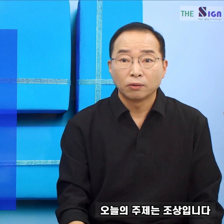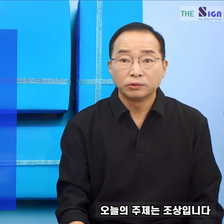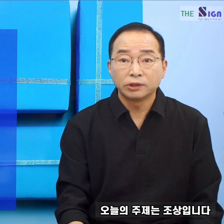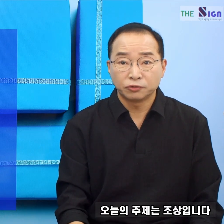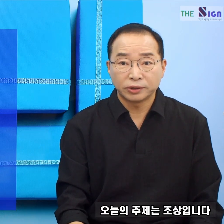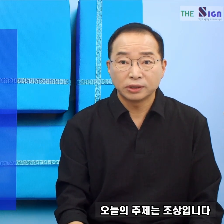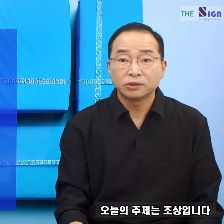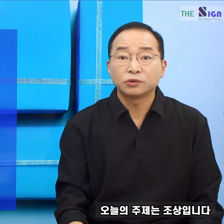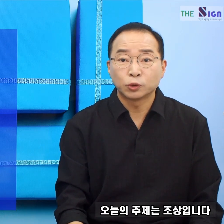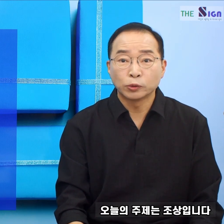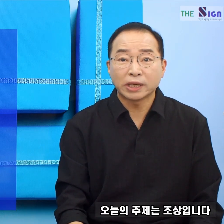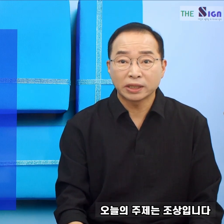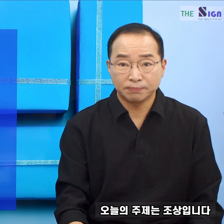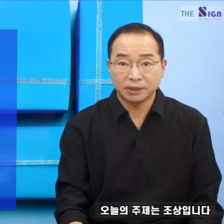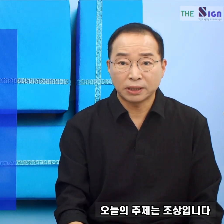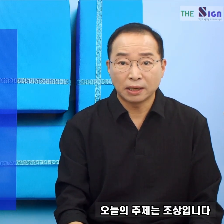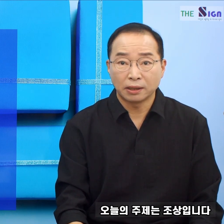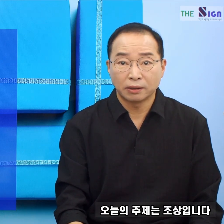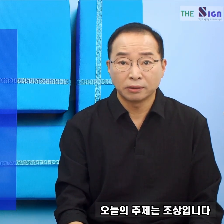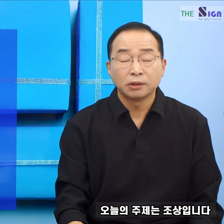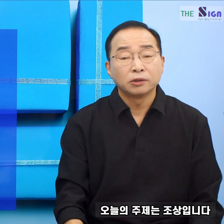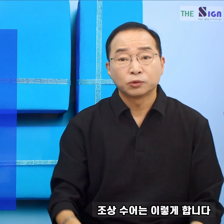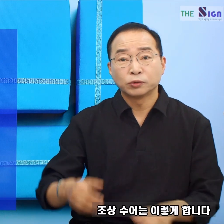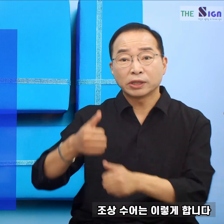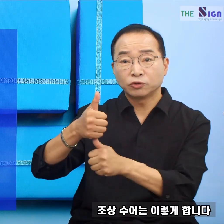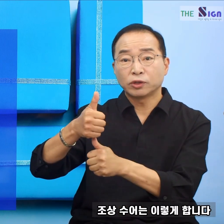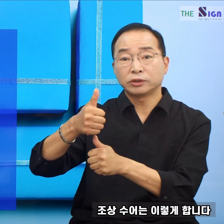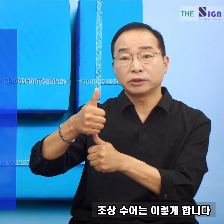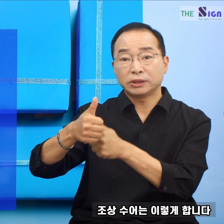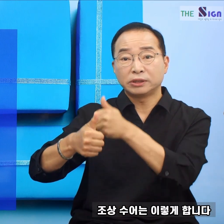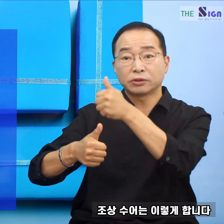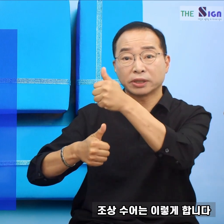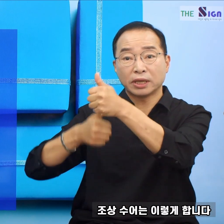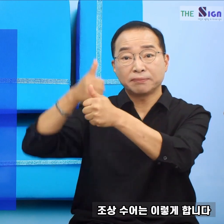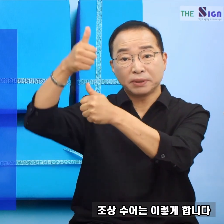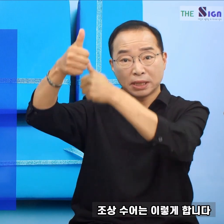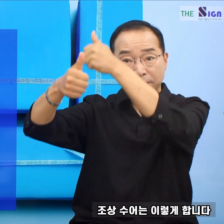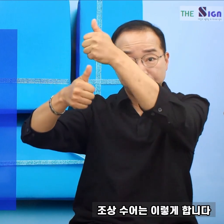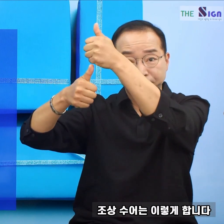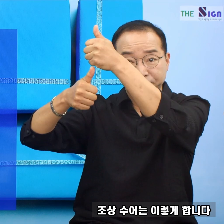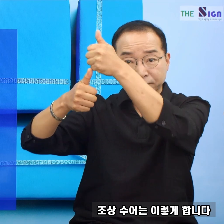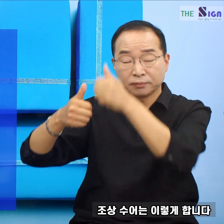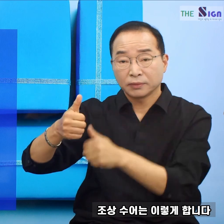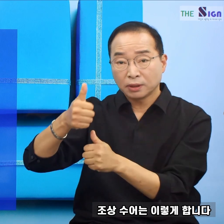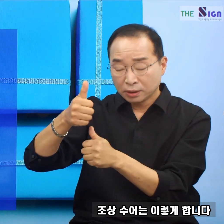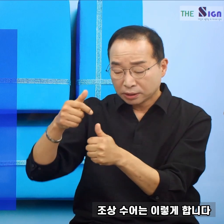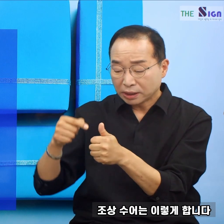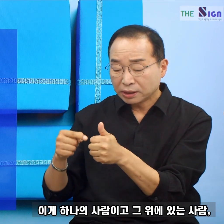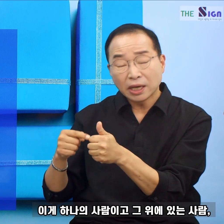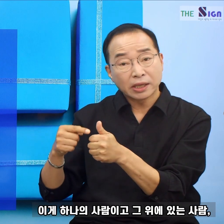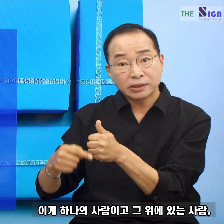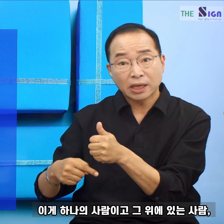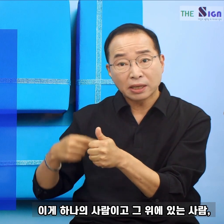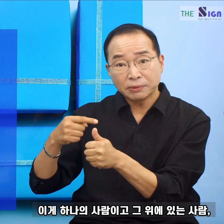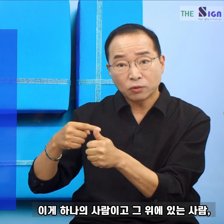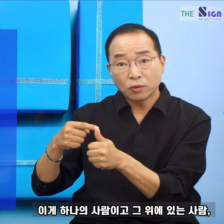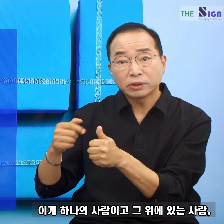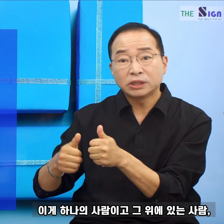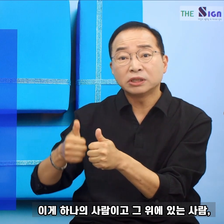오늘의 주제는 조상입니다. 조상 수어는 이렇게 합니다. 자, 이게 하나의 사람이고 그